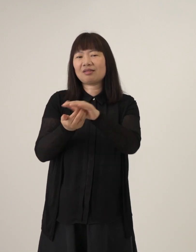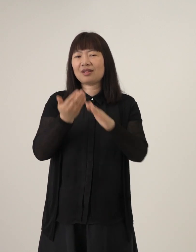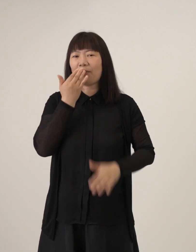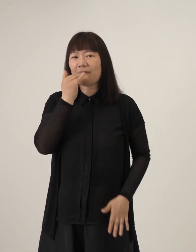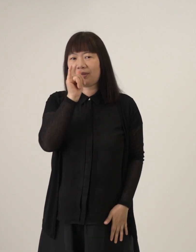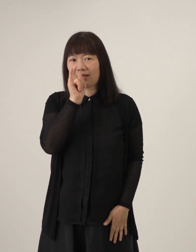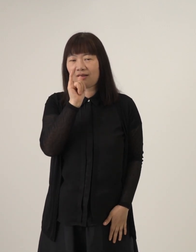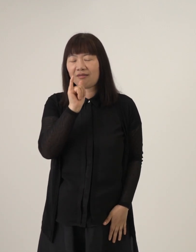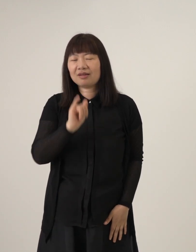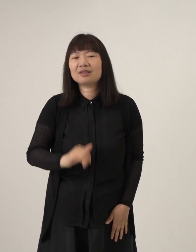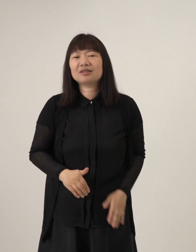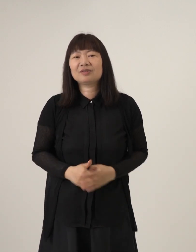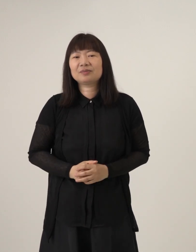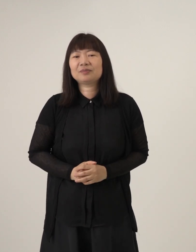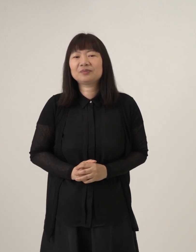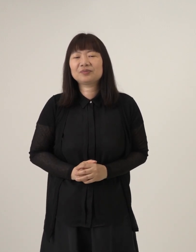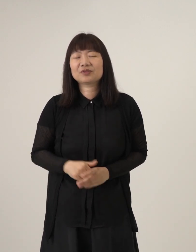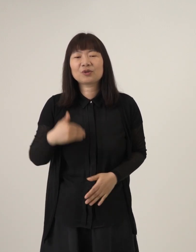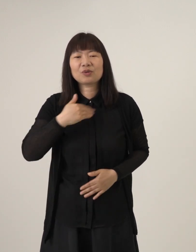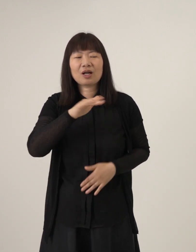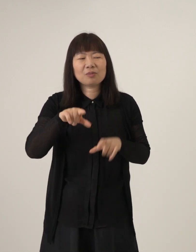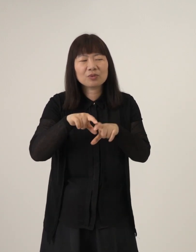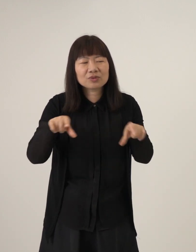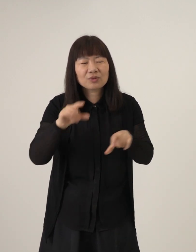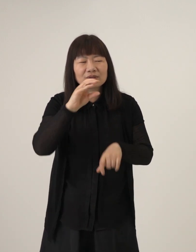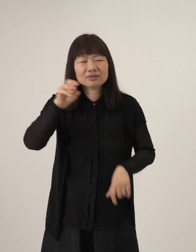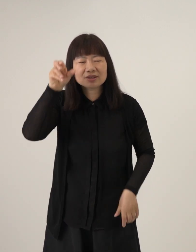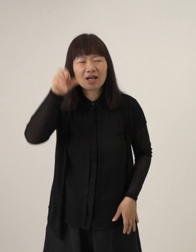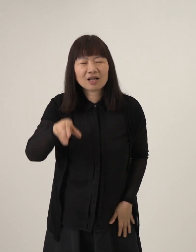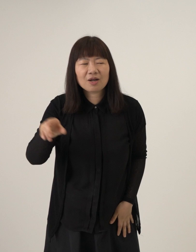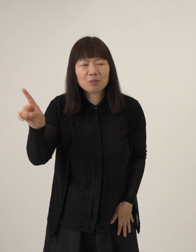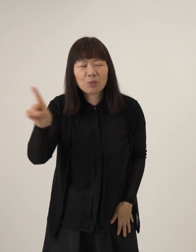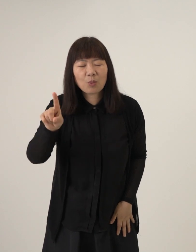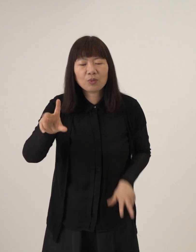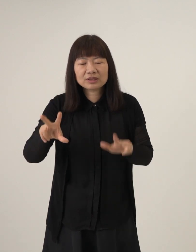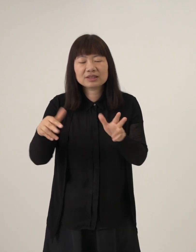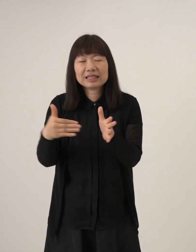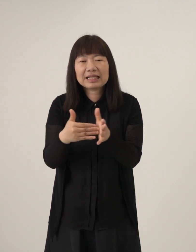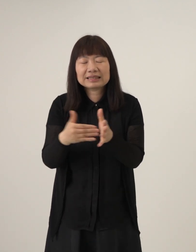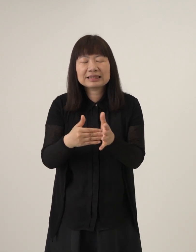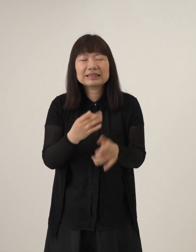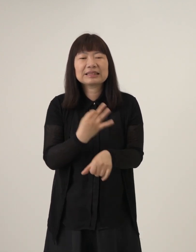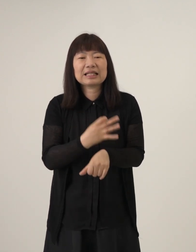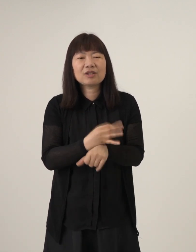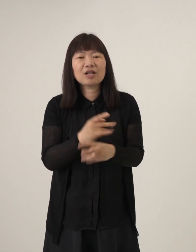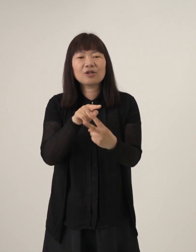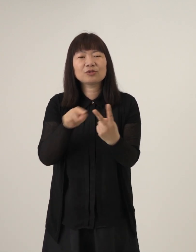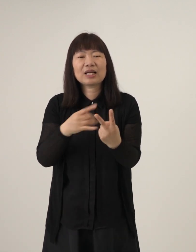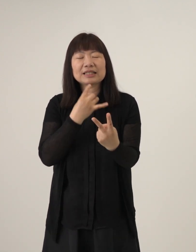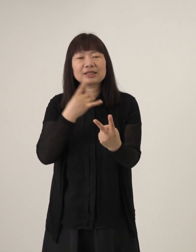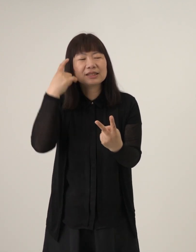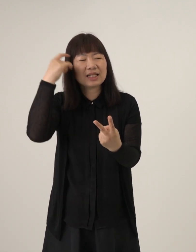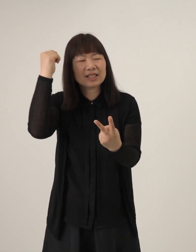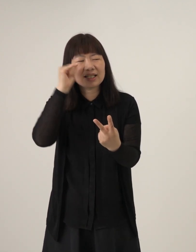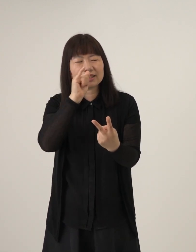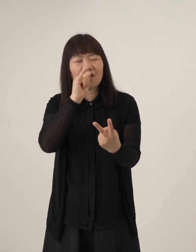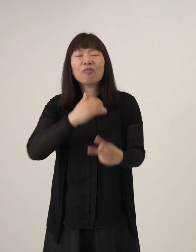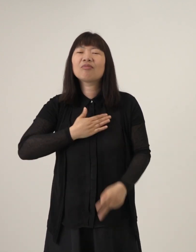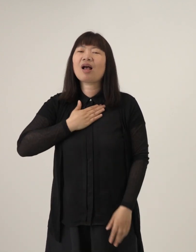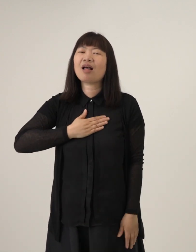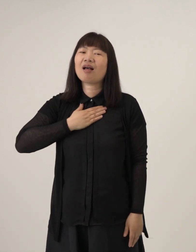겁니다. 우리가 보통 십자가 하면 지금까지는 단선적으로 두 가지만 생각했어요.